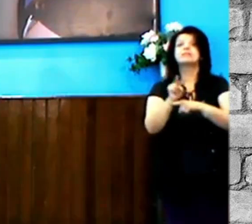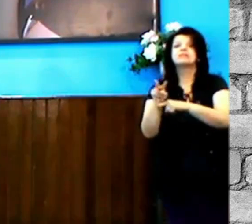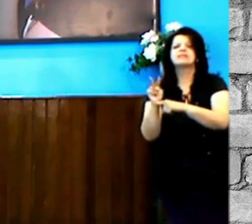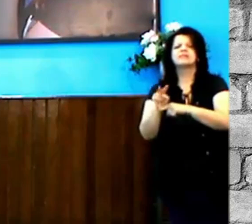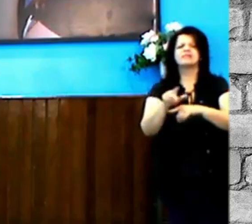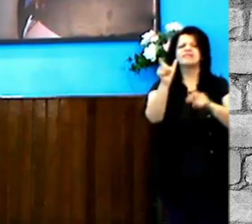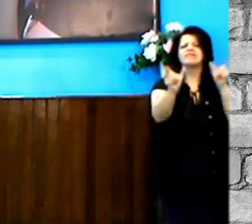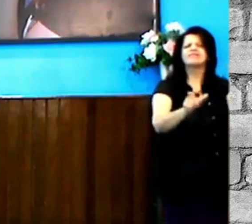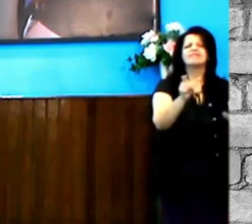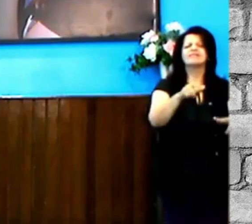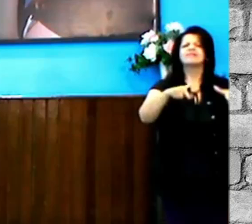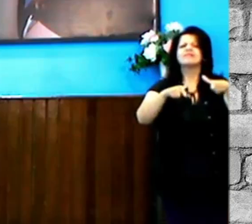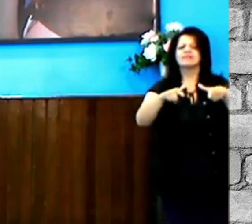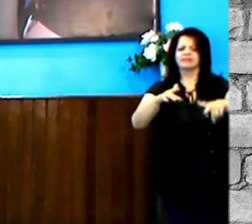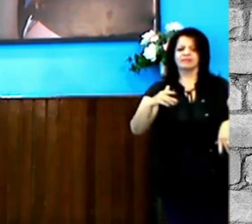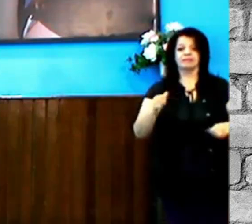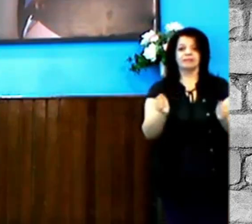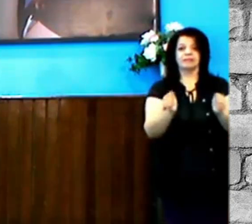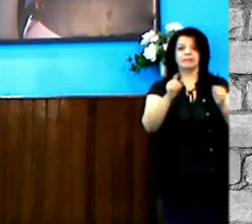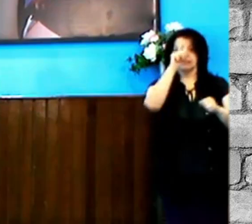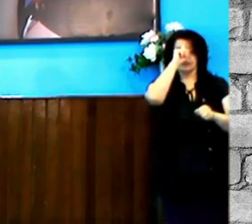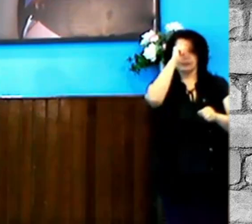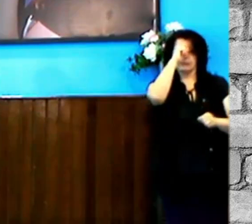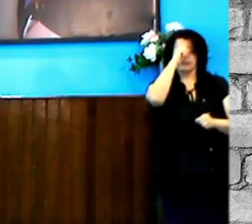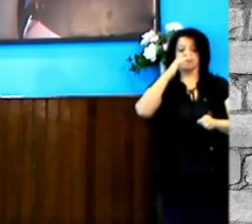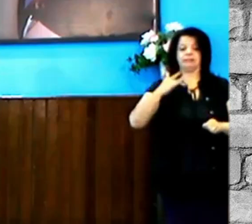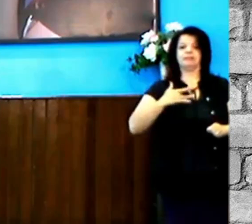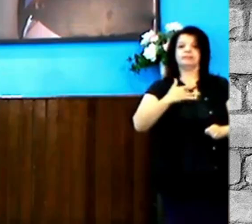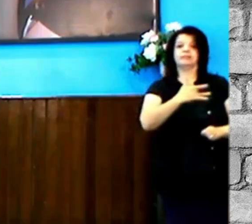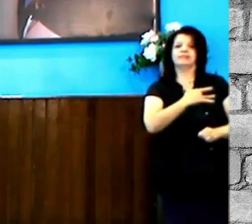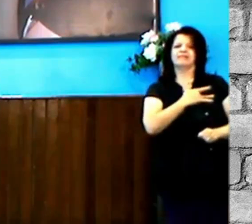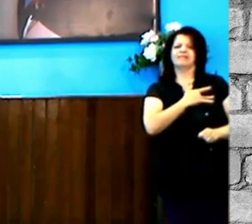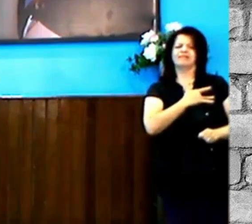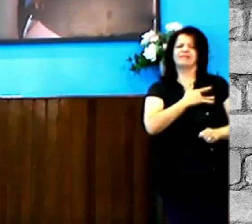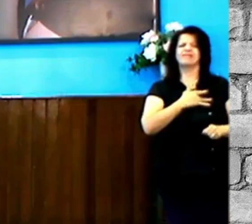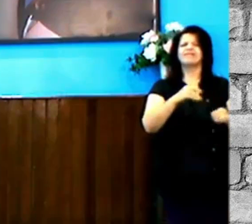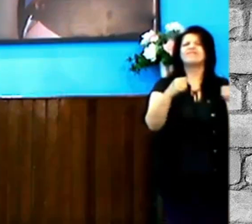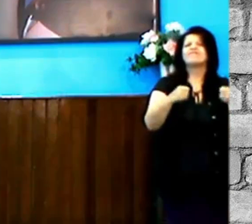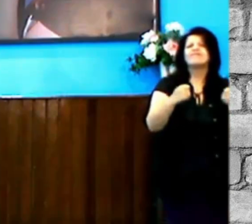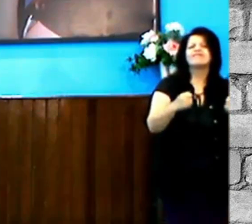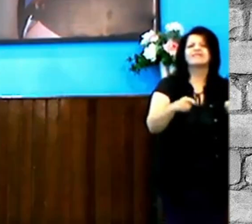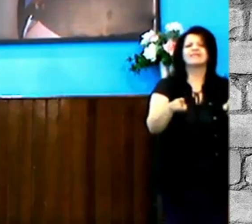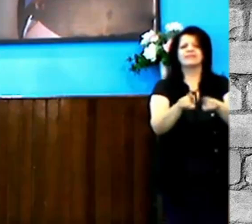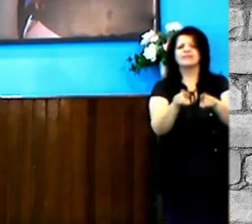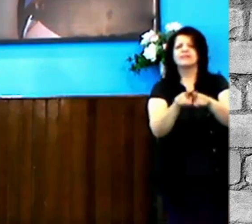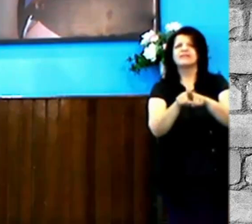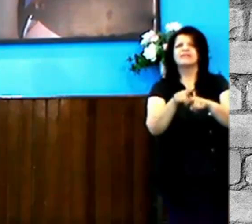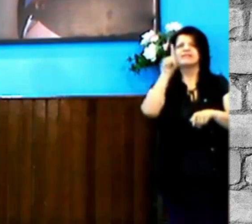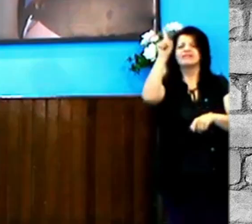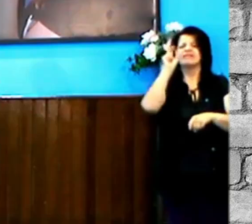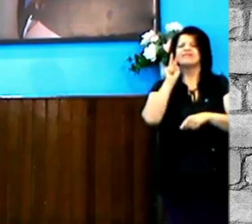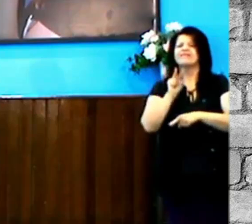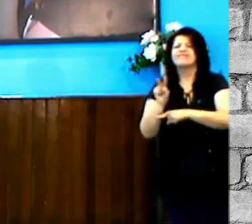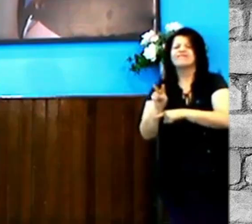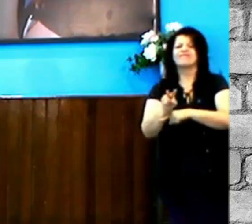mesmo há pessoas que trabalham nessa área e estão envolvidas nesse período. Pedindo para que Deus guarde também aquelas pessoas que estão